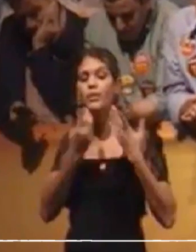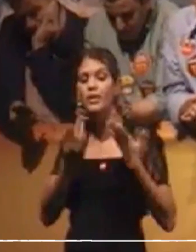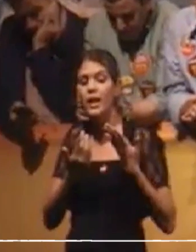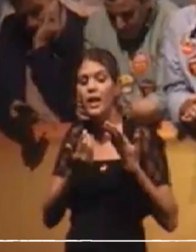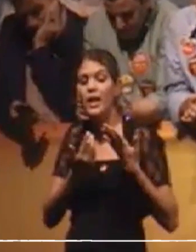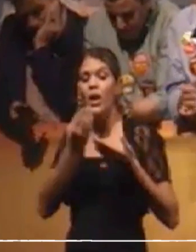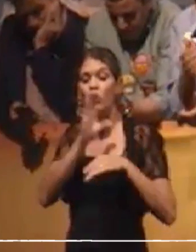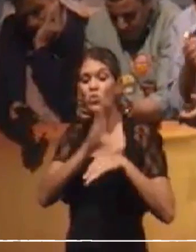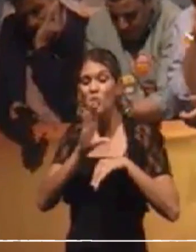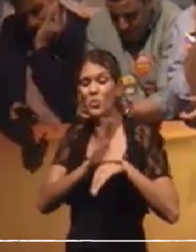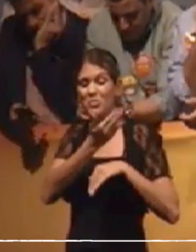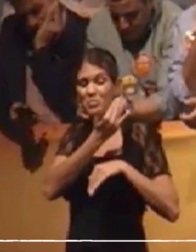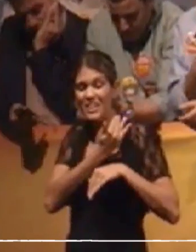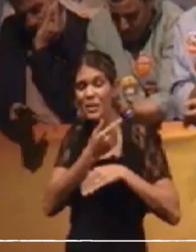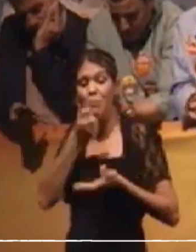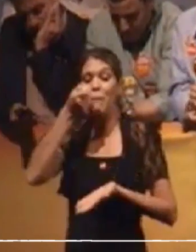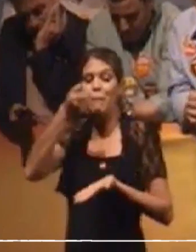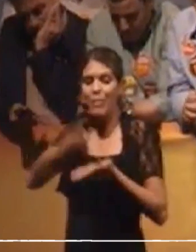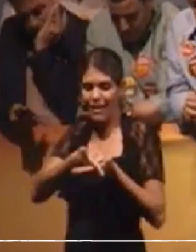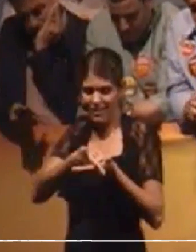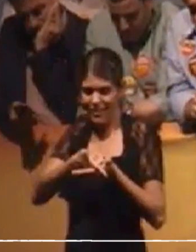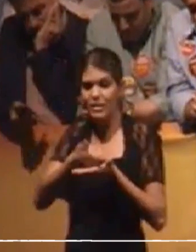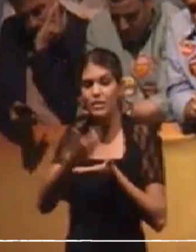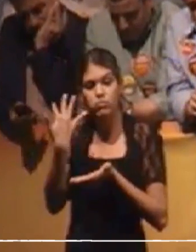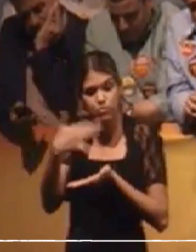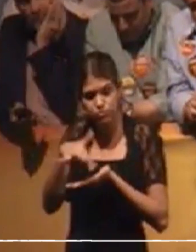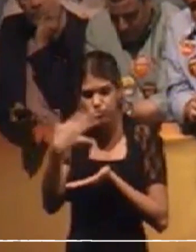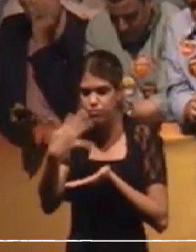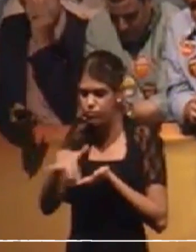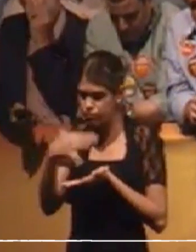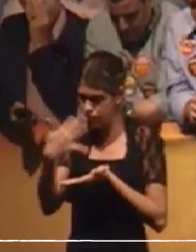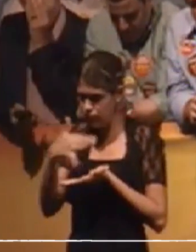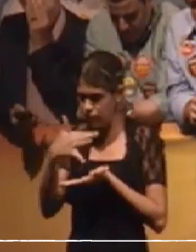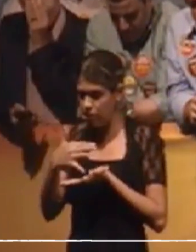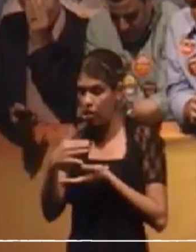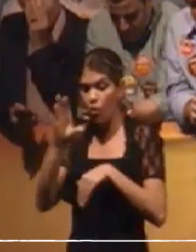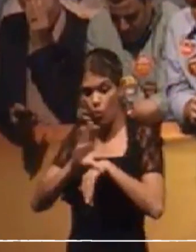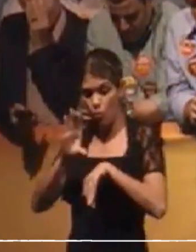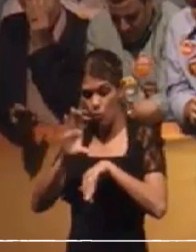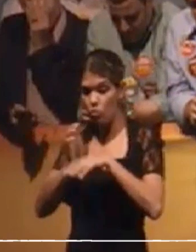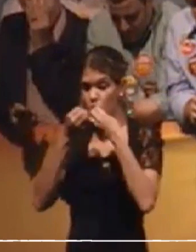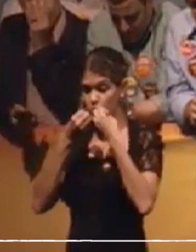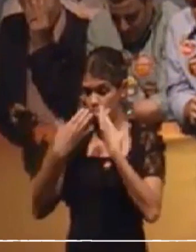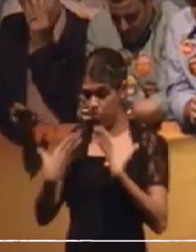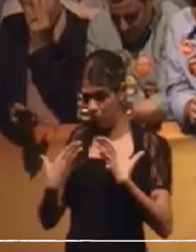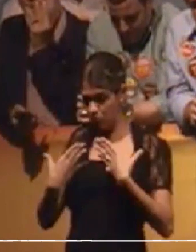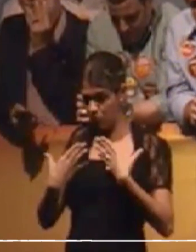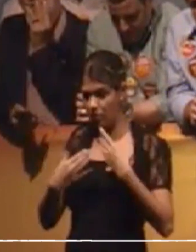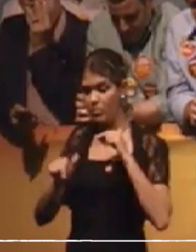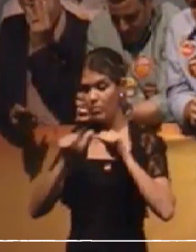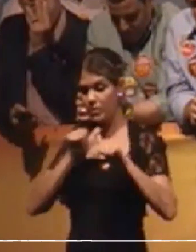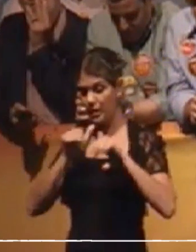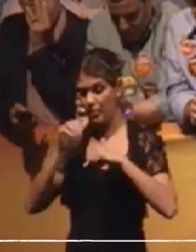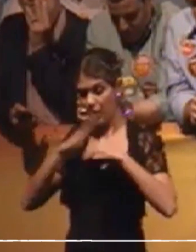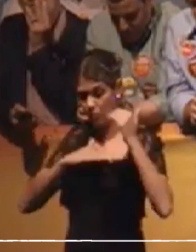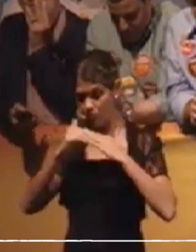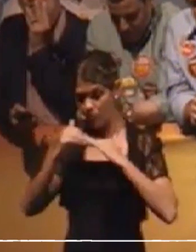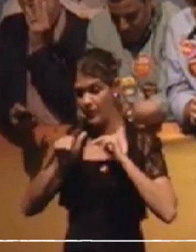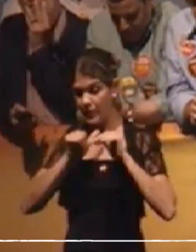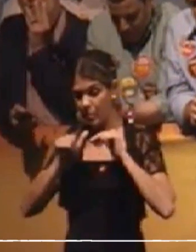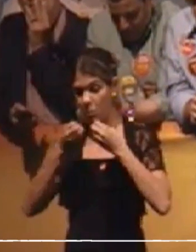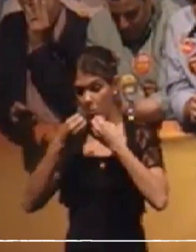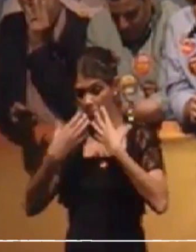eram pagos e caros. Os bons cursos de formação profissional